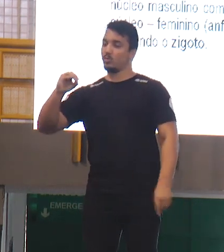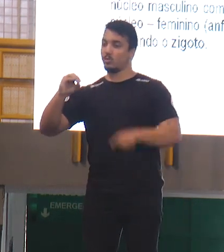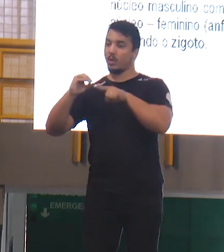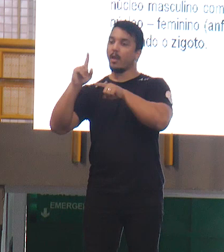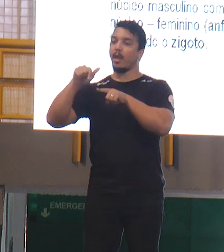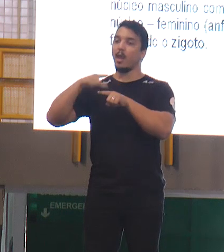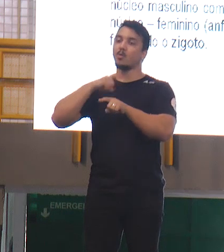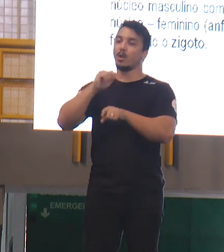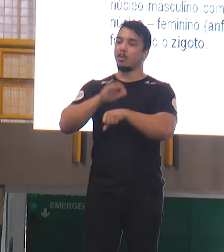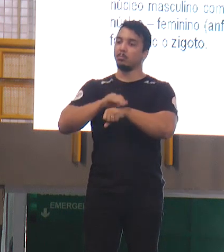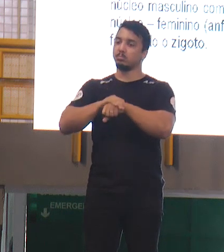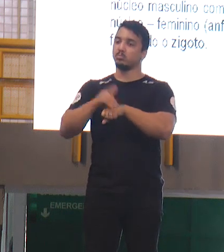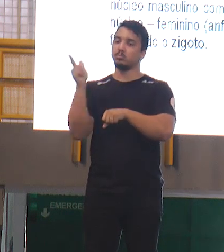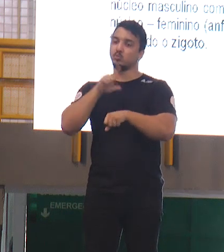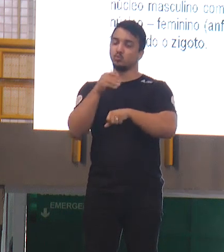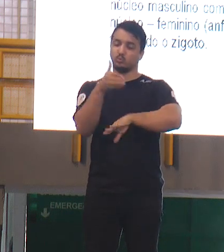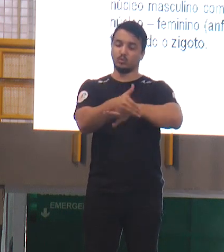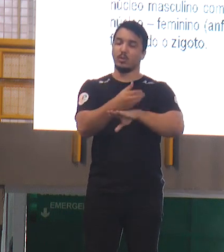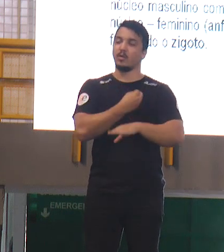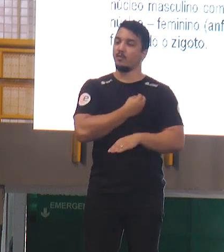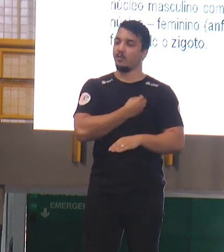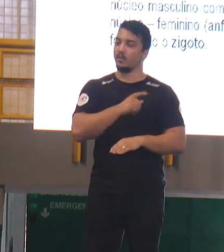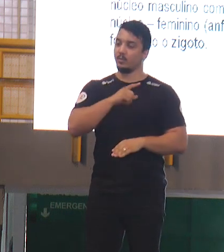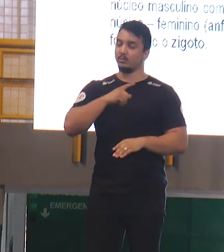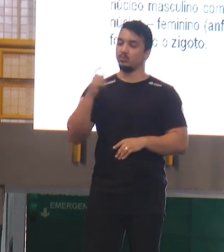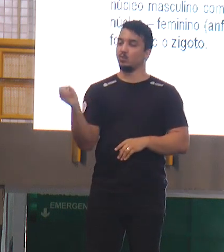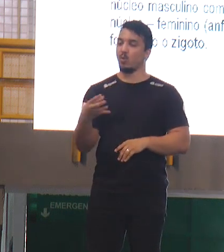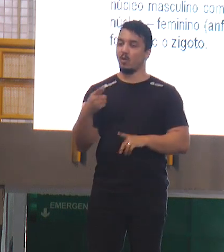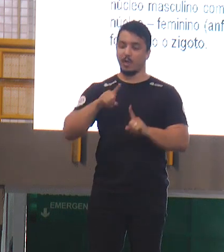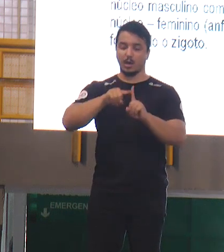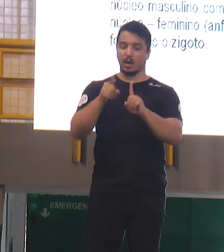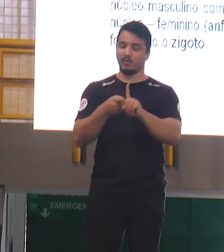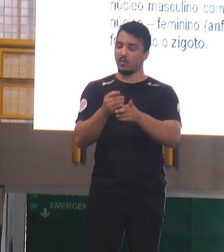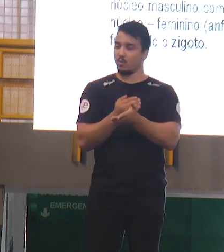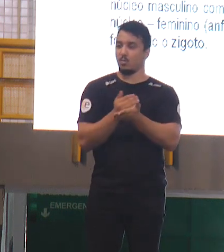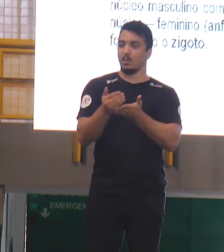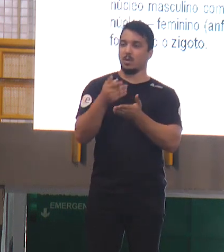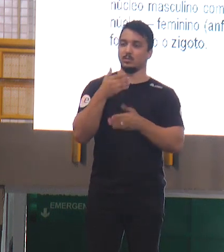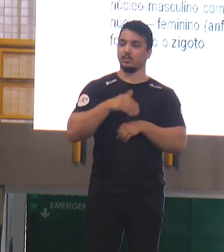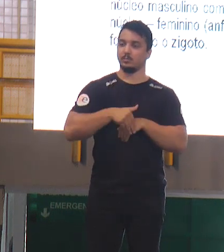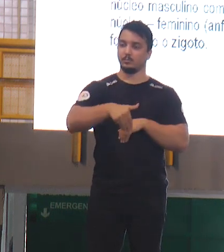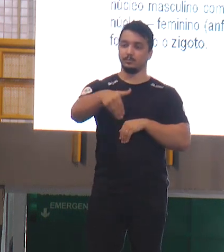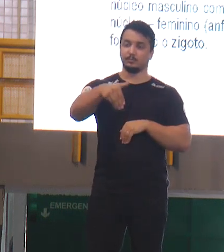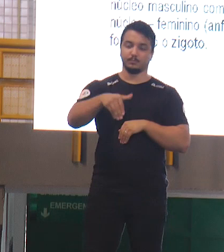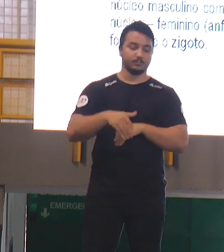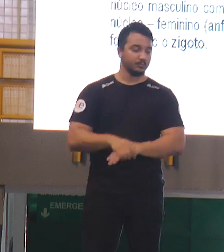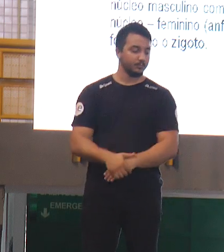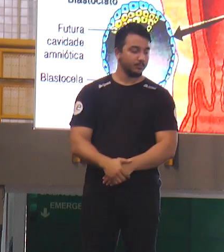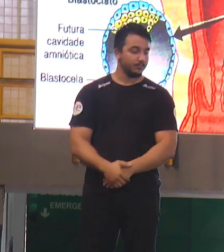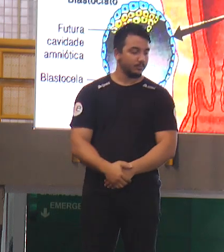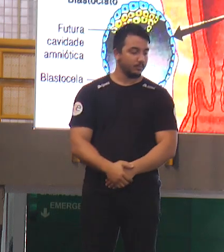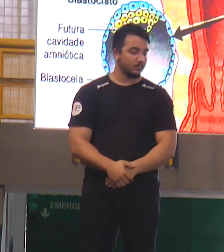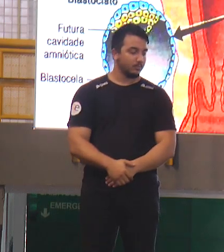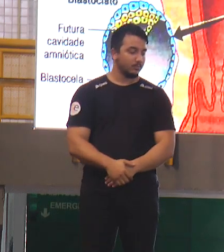ter autonomia para formar uma nova vida. Muito bem, vai passar,